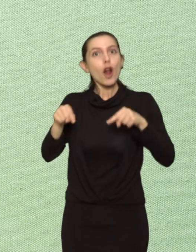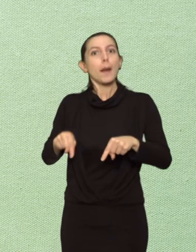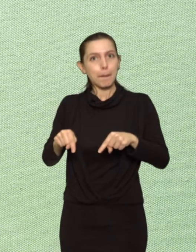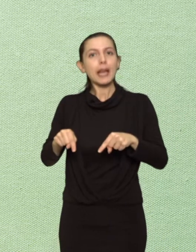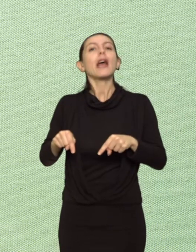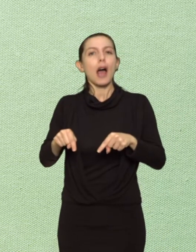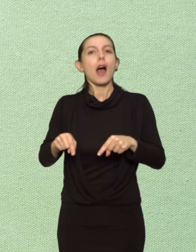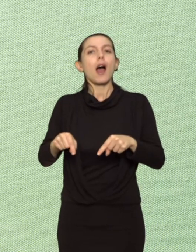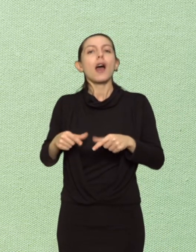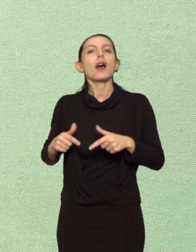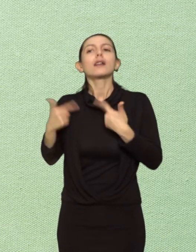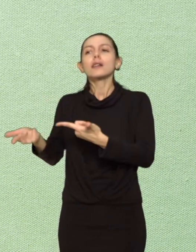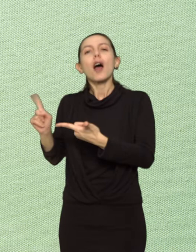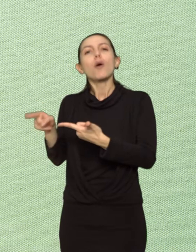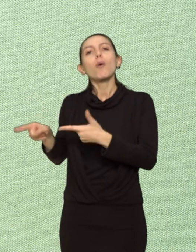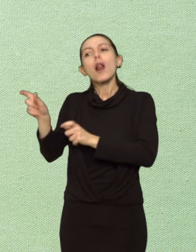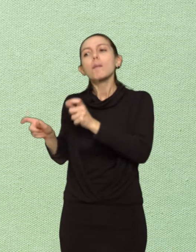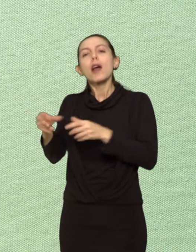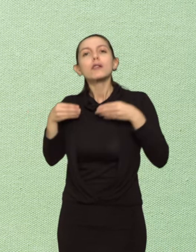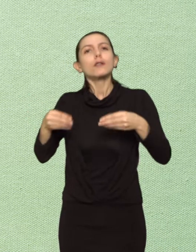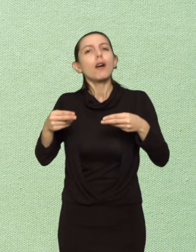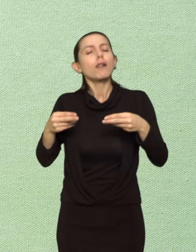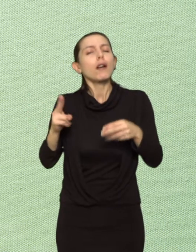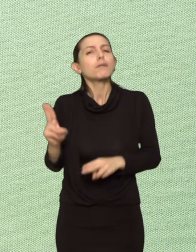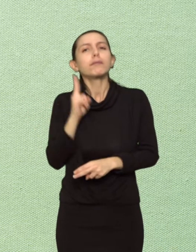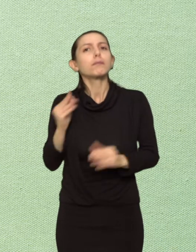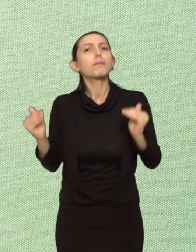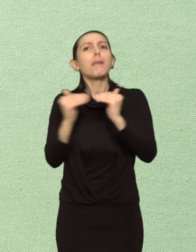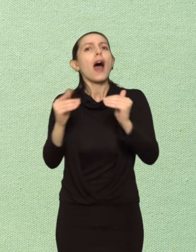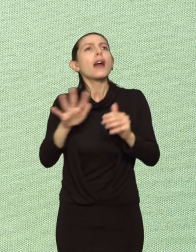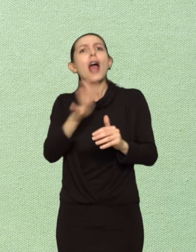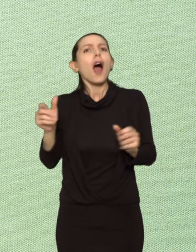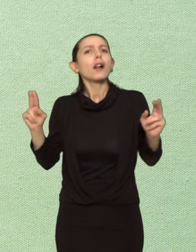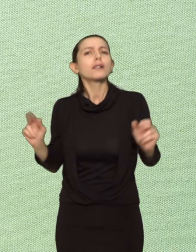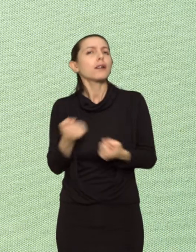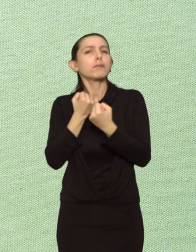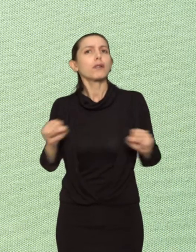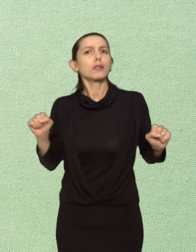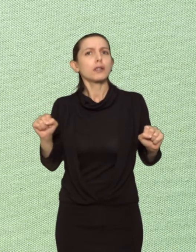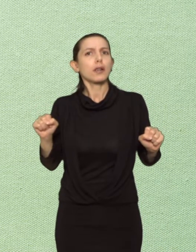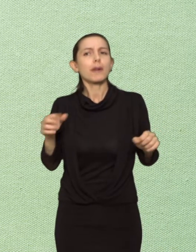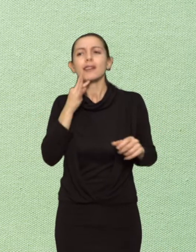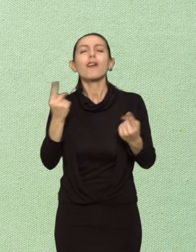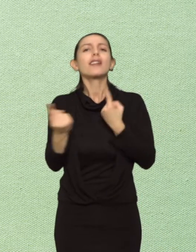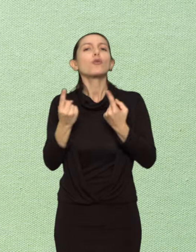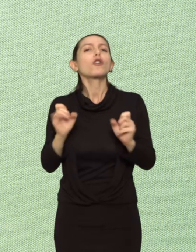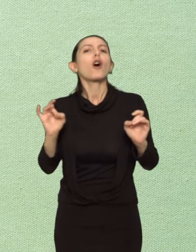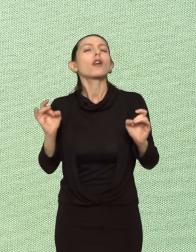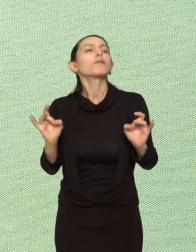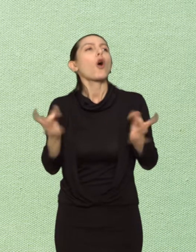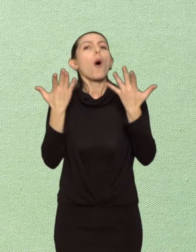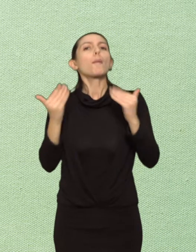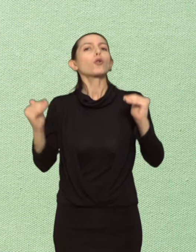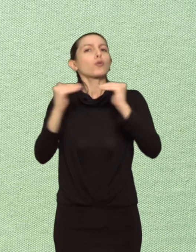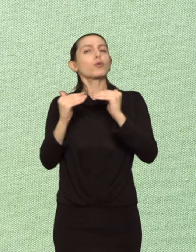impedisce a questa persona di partecipare come gli altri in condizione di opportunità. Quindi la responsabilità